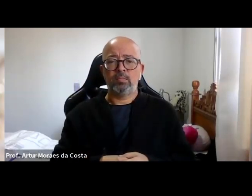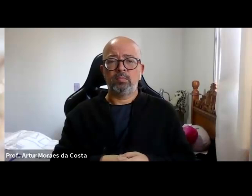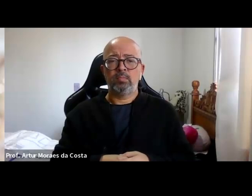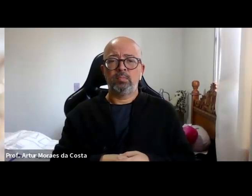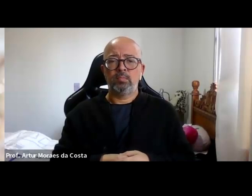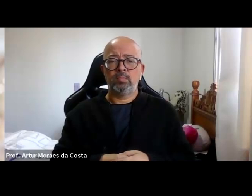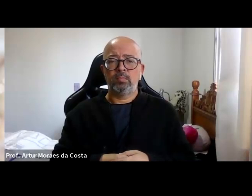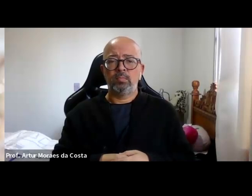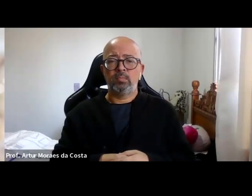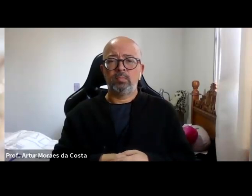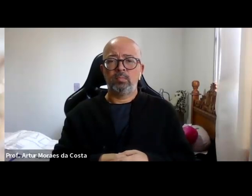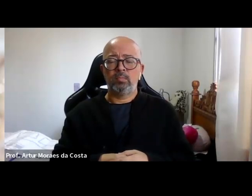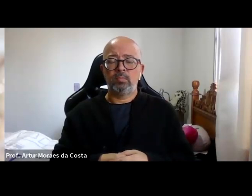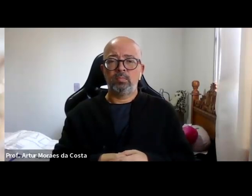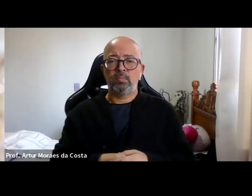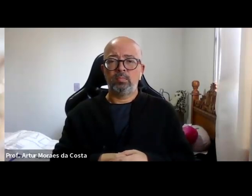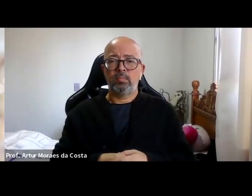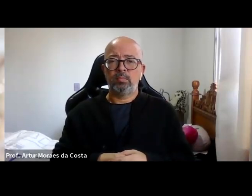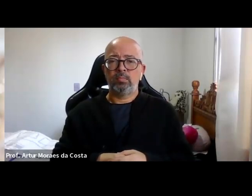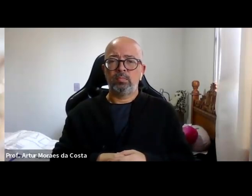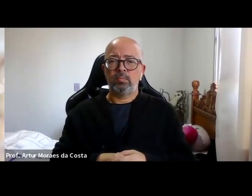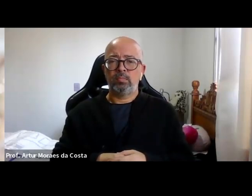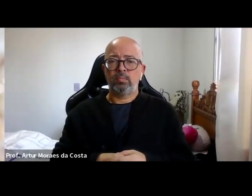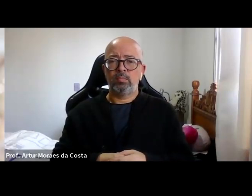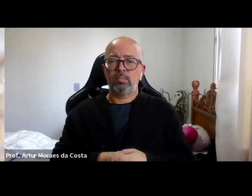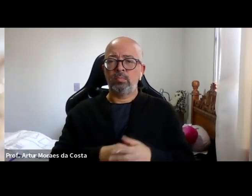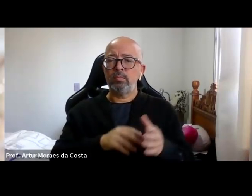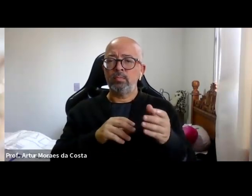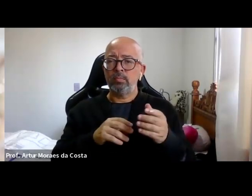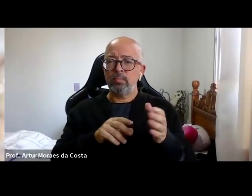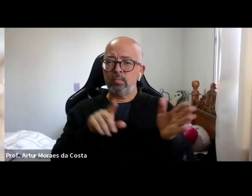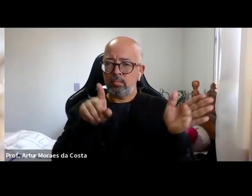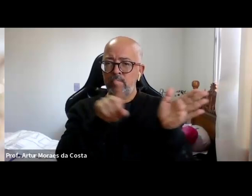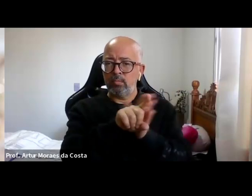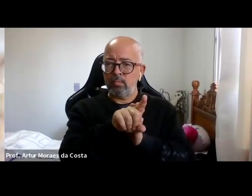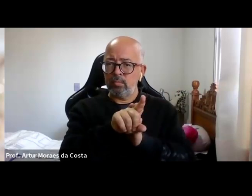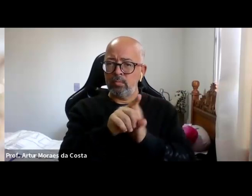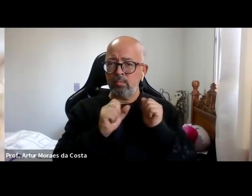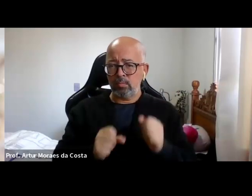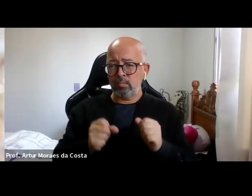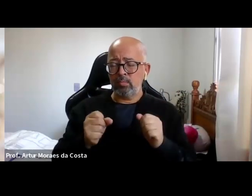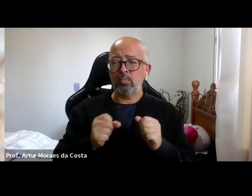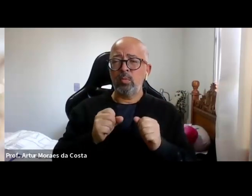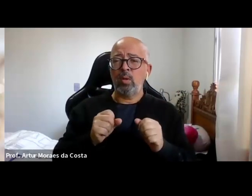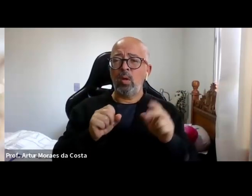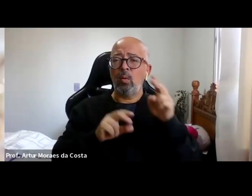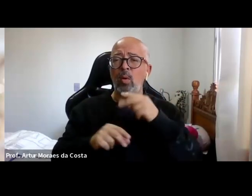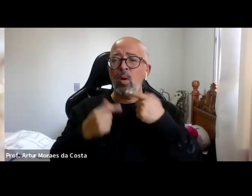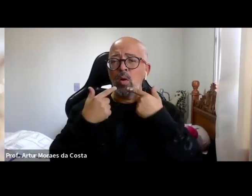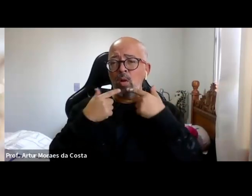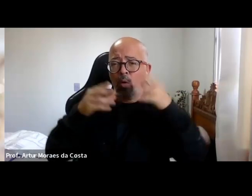durante la interpretación quiere decir cuando se sale una persona cuando llora cuando se